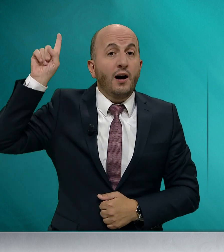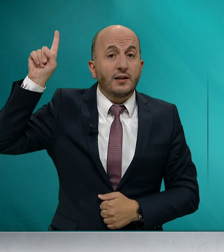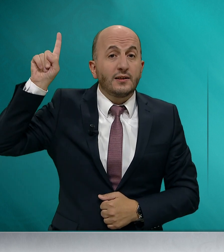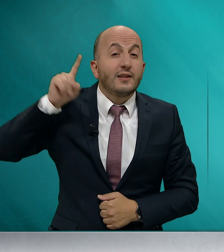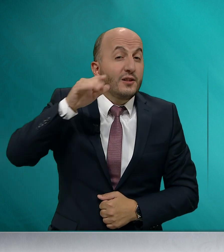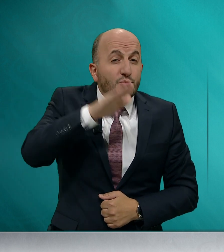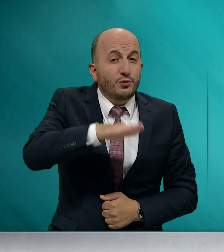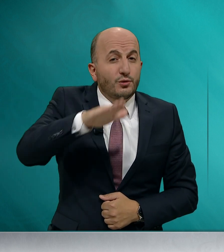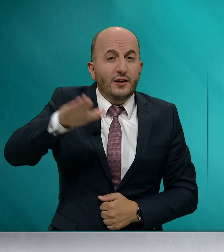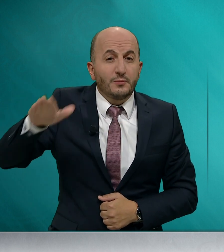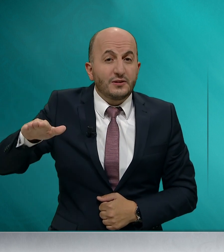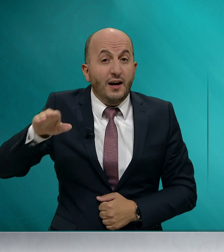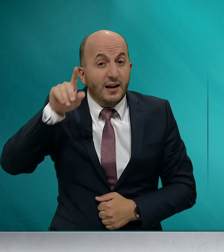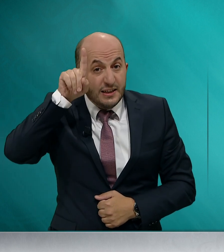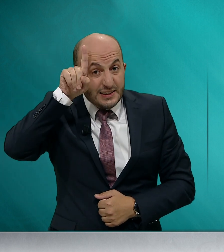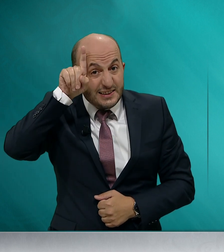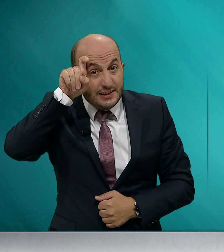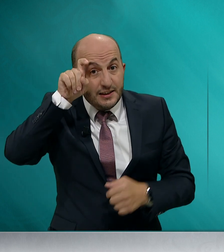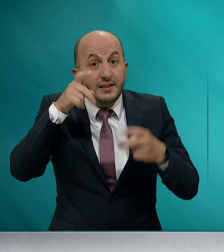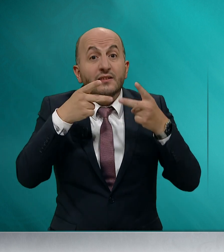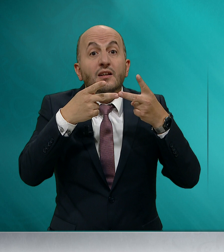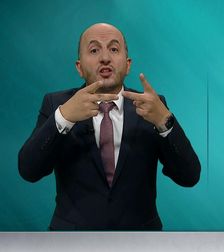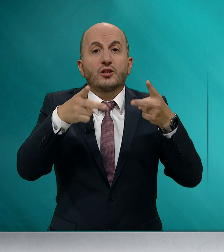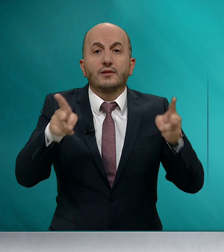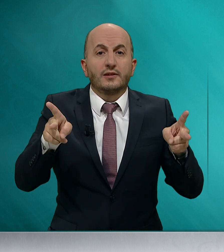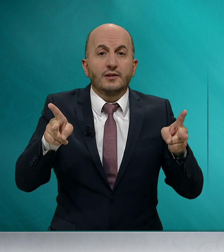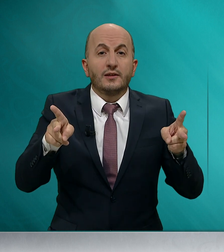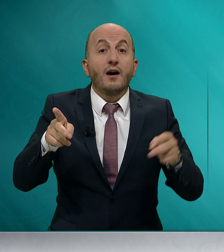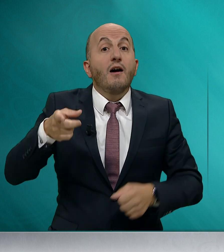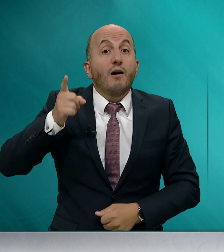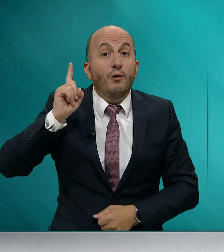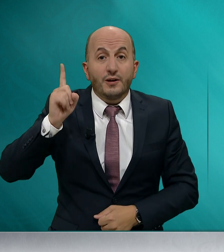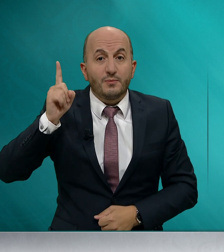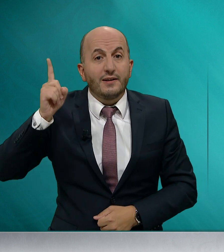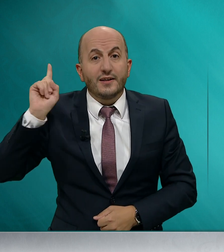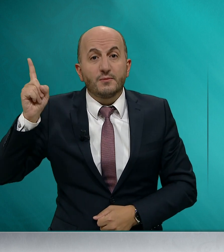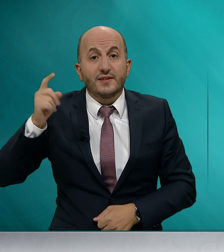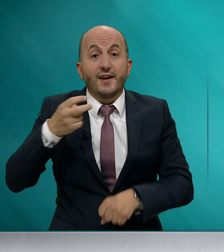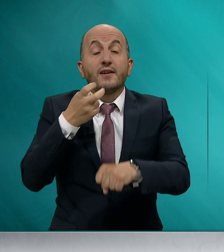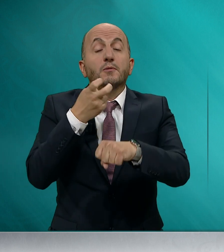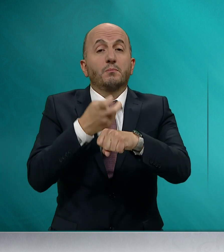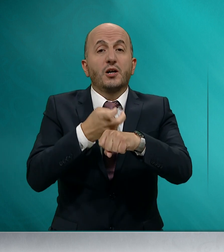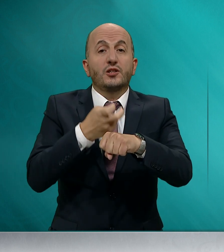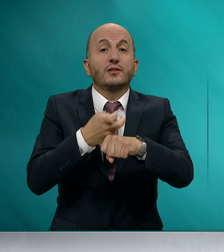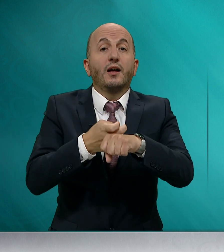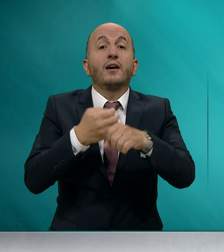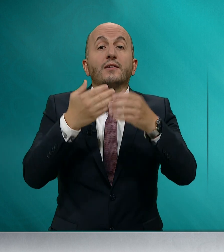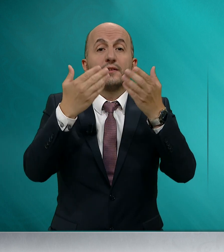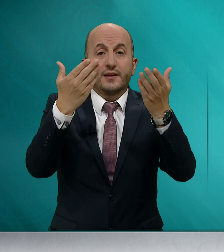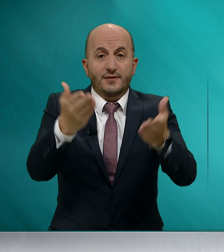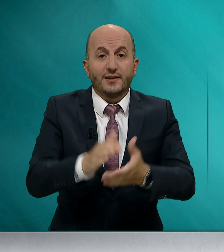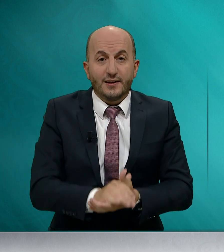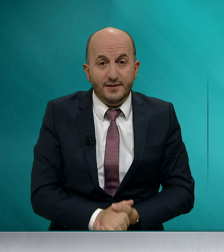Cenab-ı Hak çocuklarımıza zihin açıklığı, öğretmenlerimize